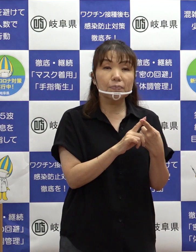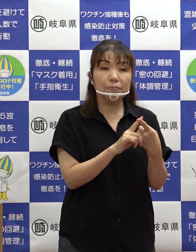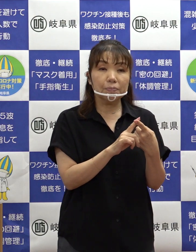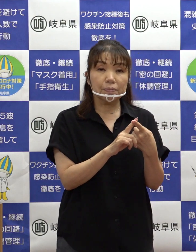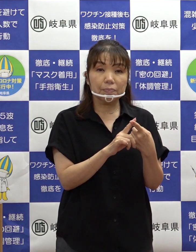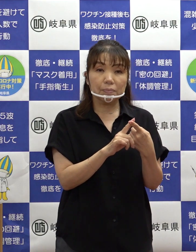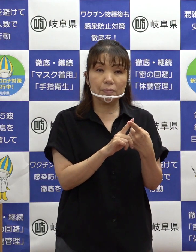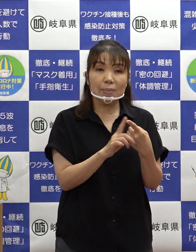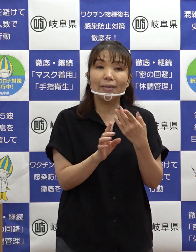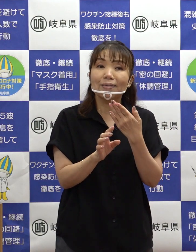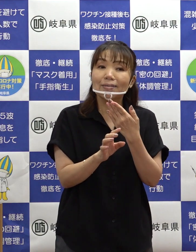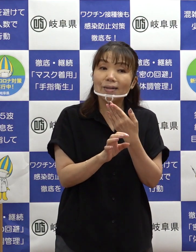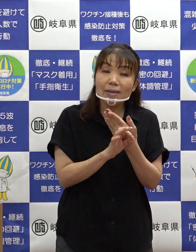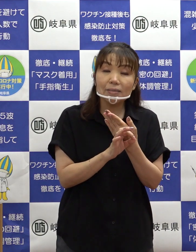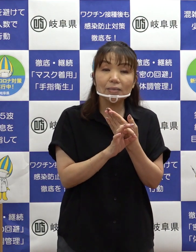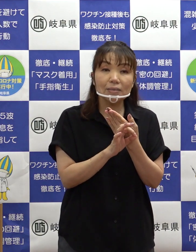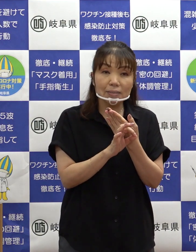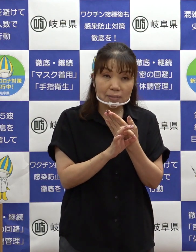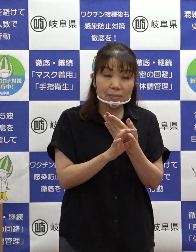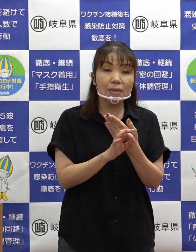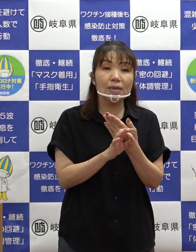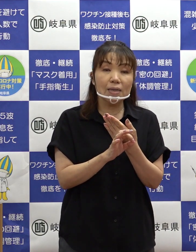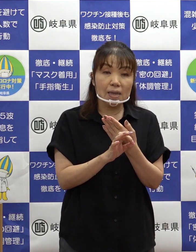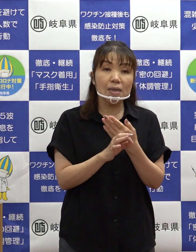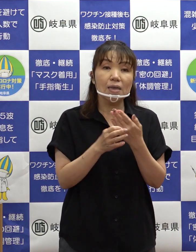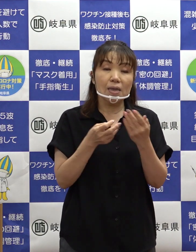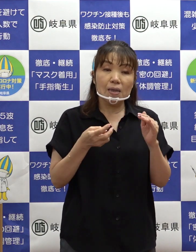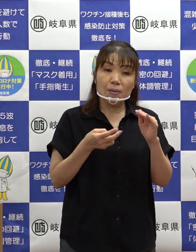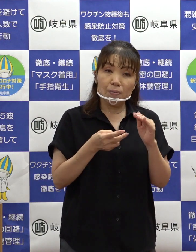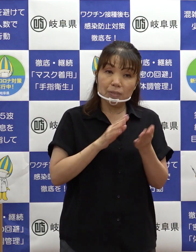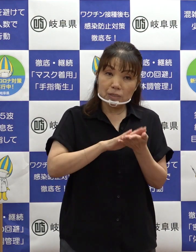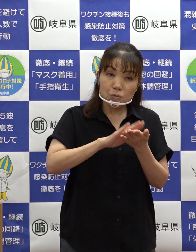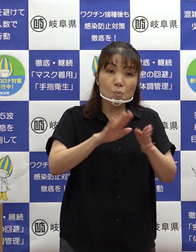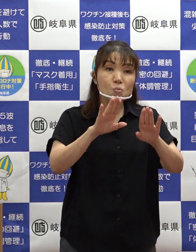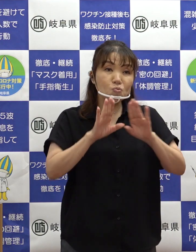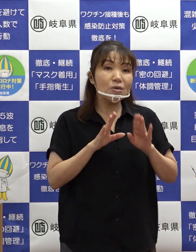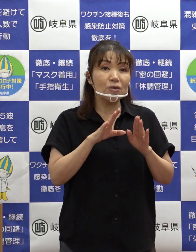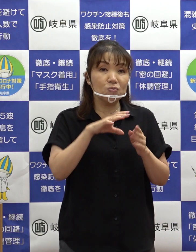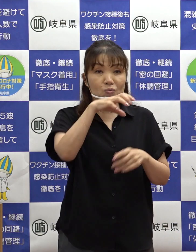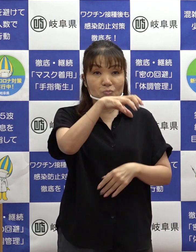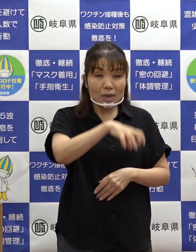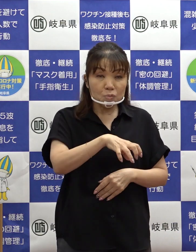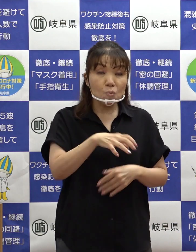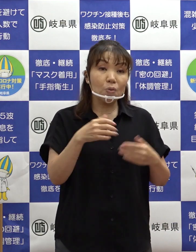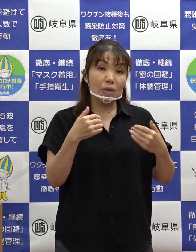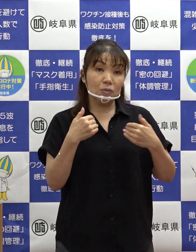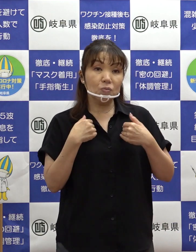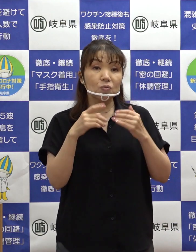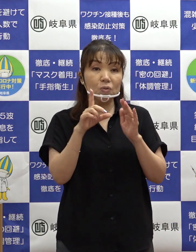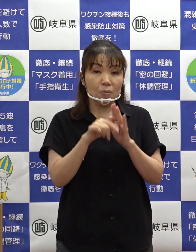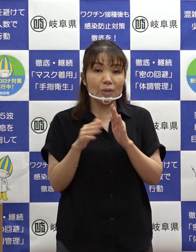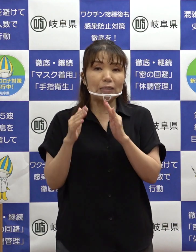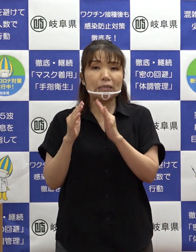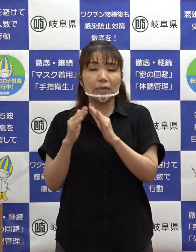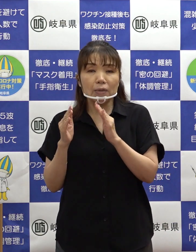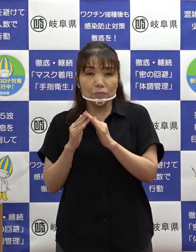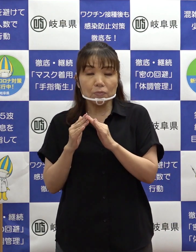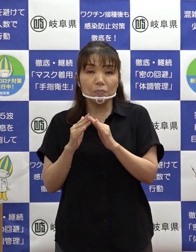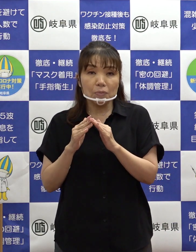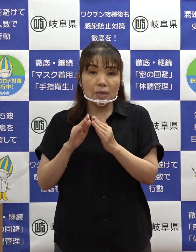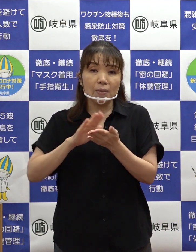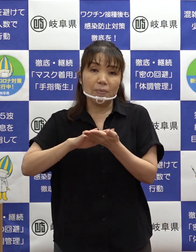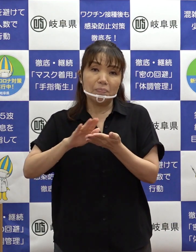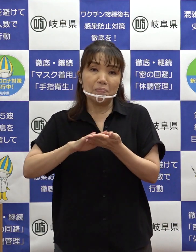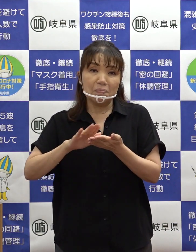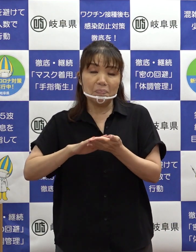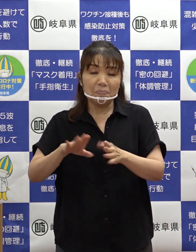一時的な待機場所といいますか落ち着き場所としてそういうものが必要な場合に自宅療養でですね、それが